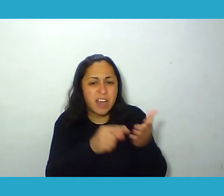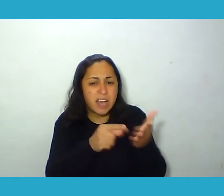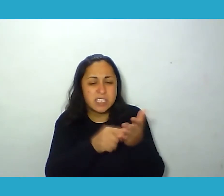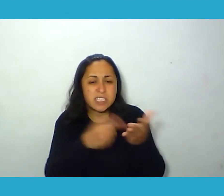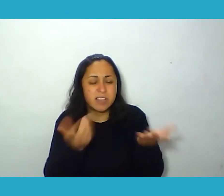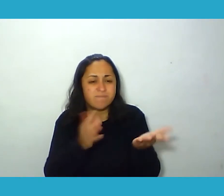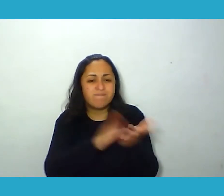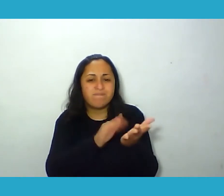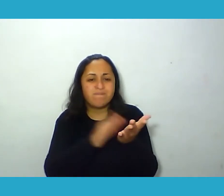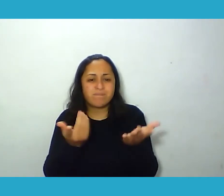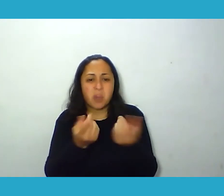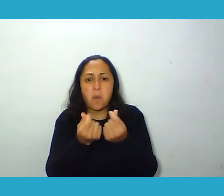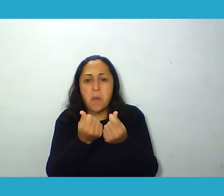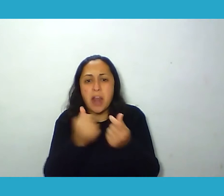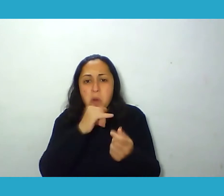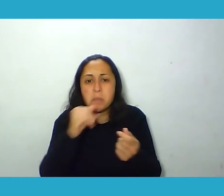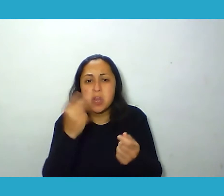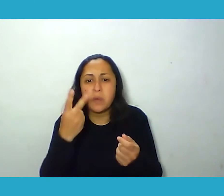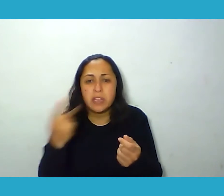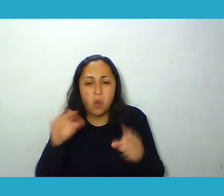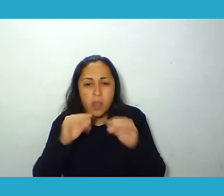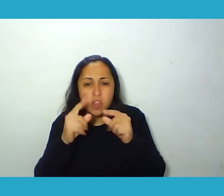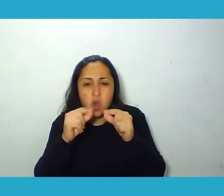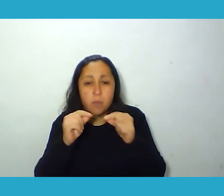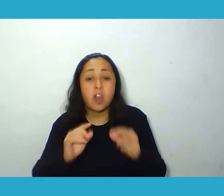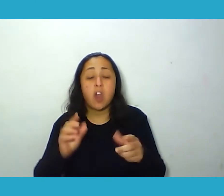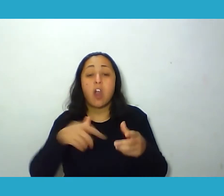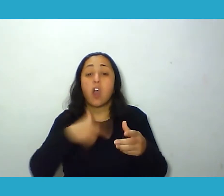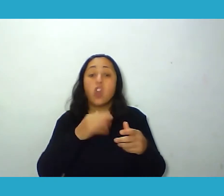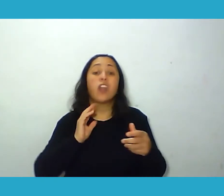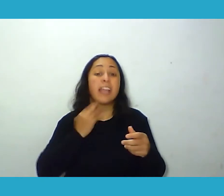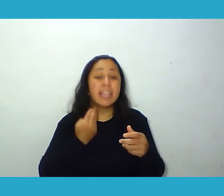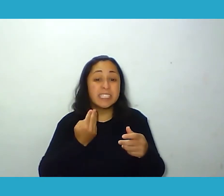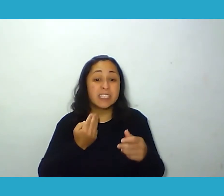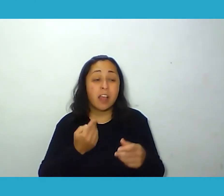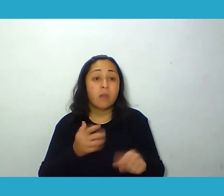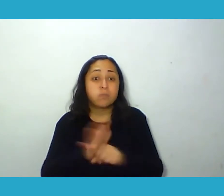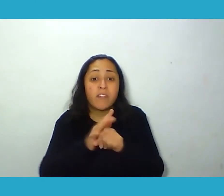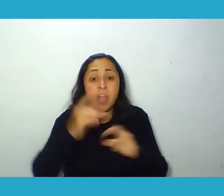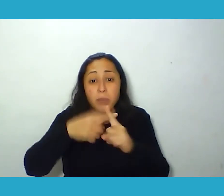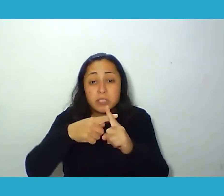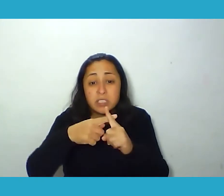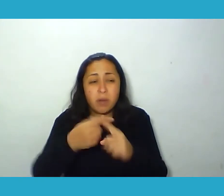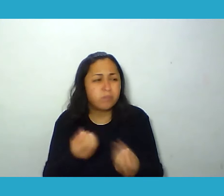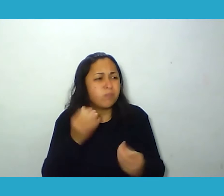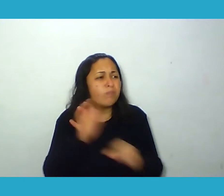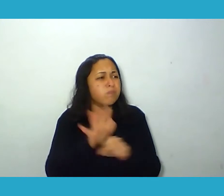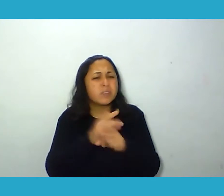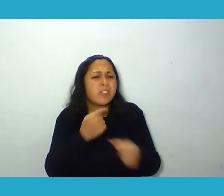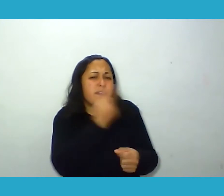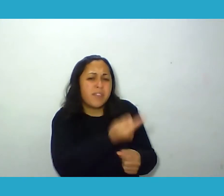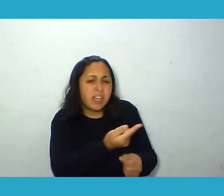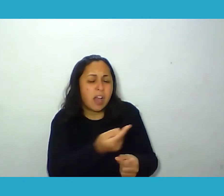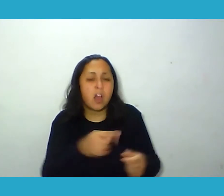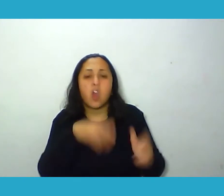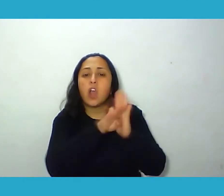población, que tiene un valor menos 24, pero en color gris, que debería ser positivo. ¿Qué representa? Se pregunta.